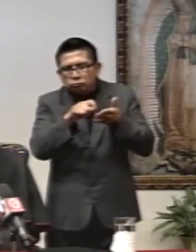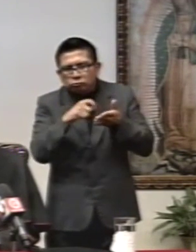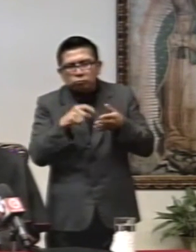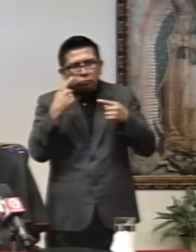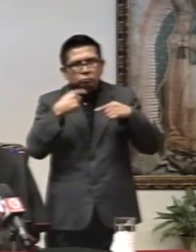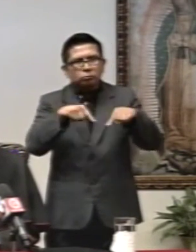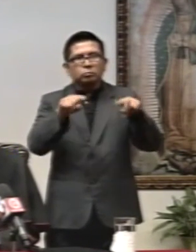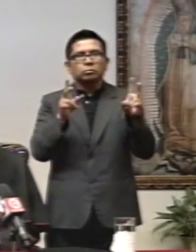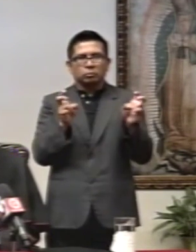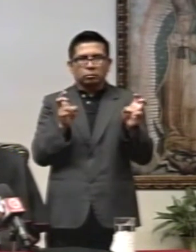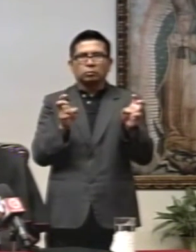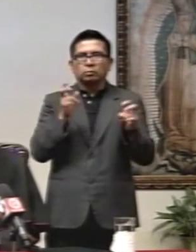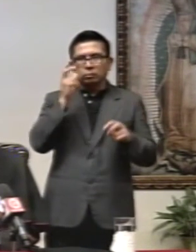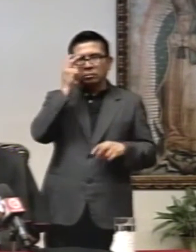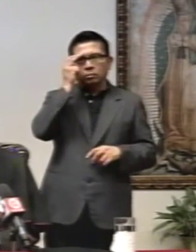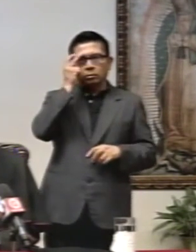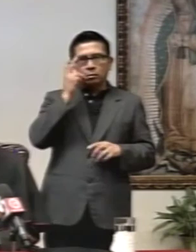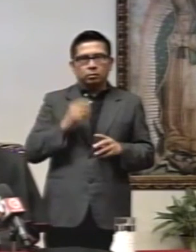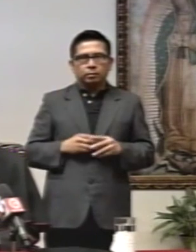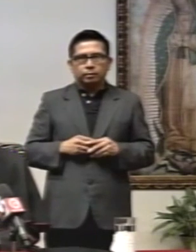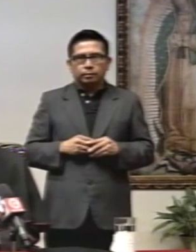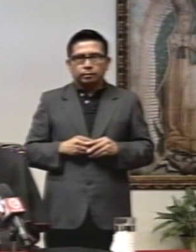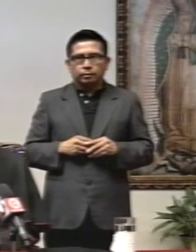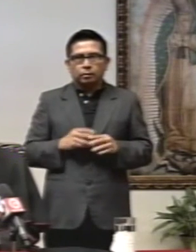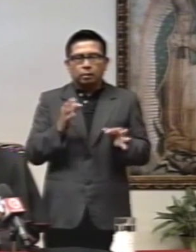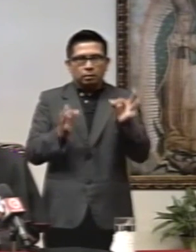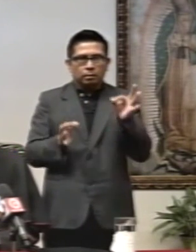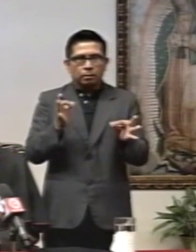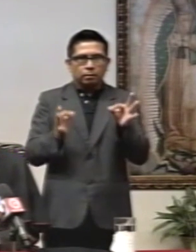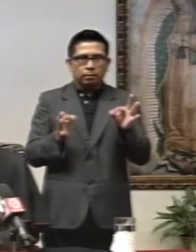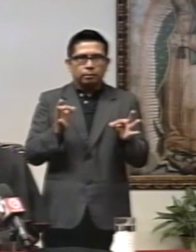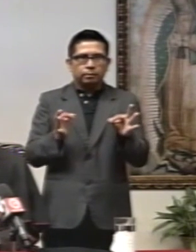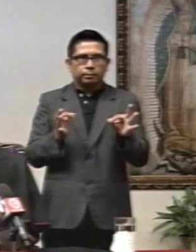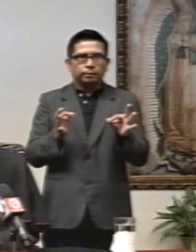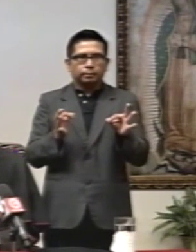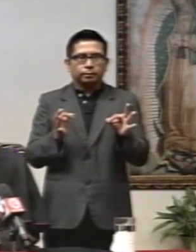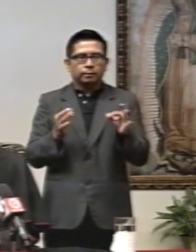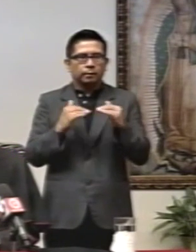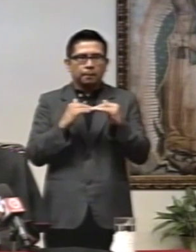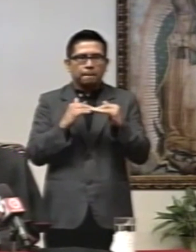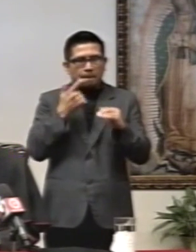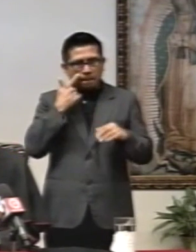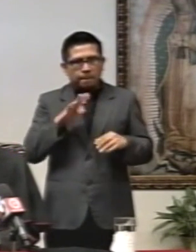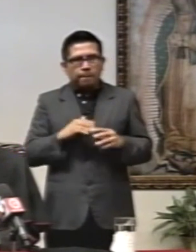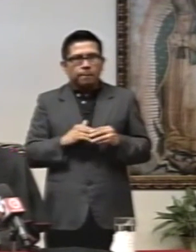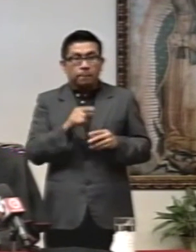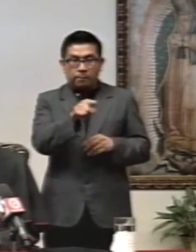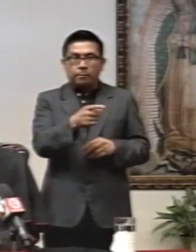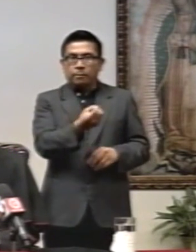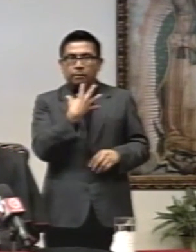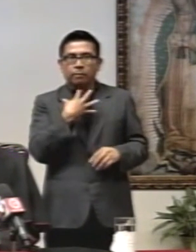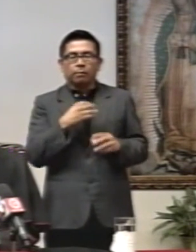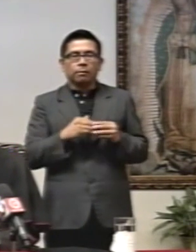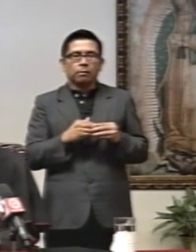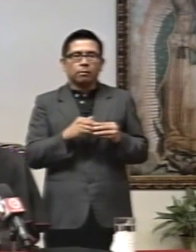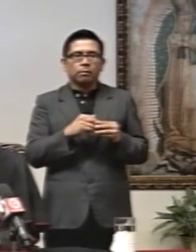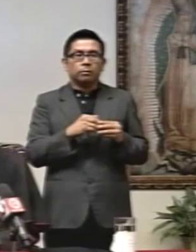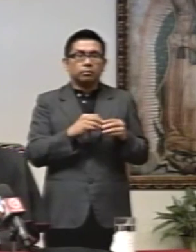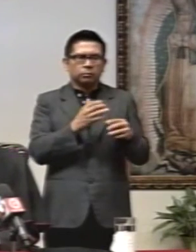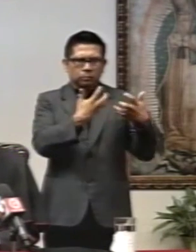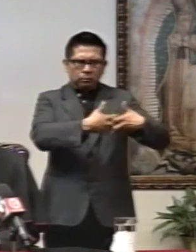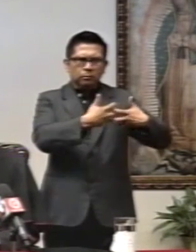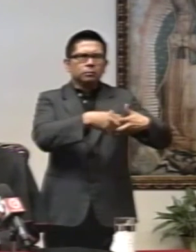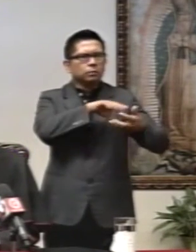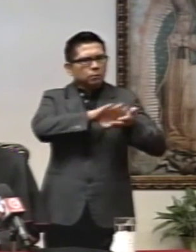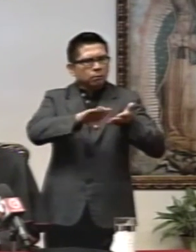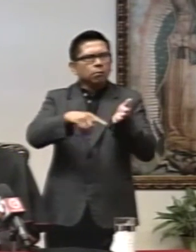los temas de justicia, como es lo que usted dice, que ellos paguen lo